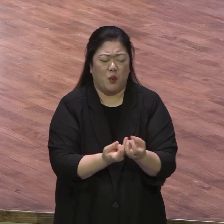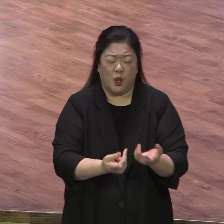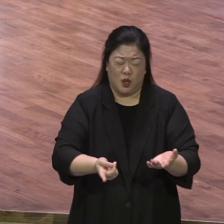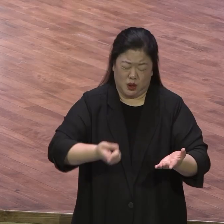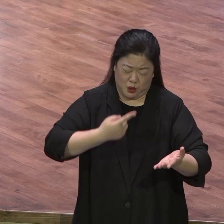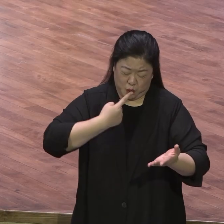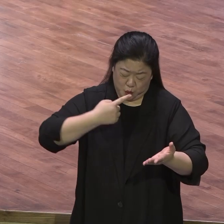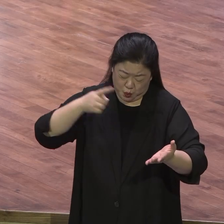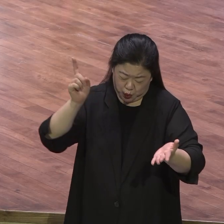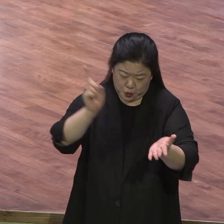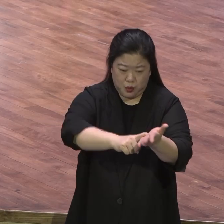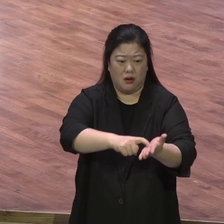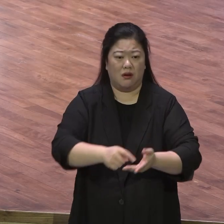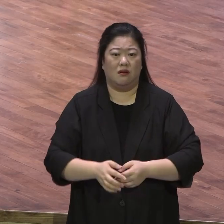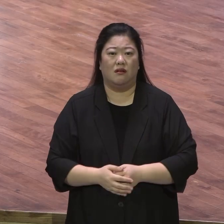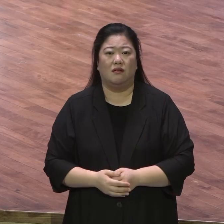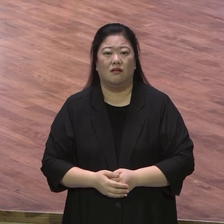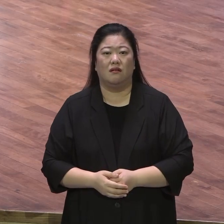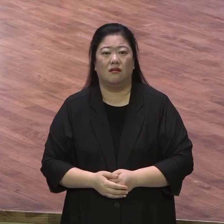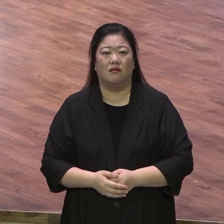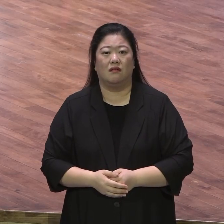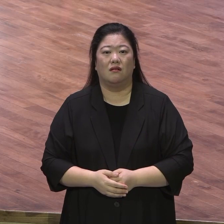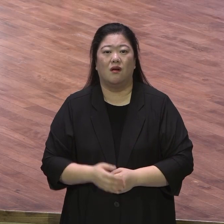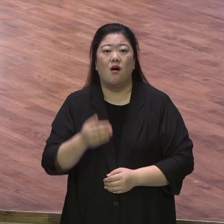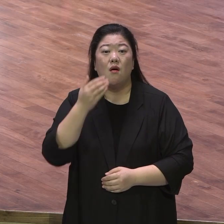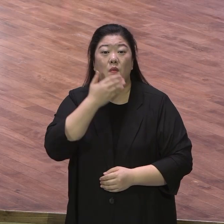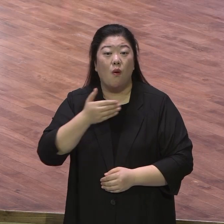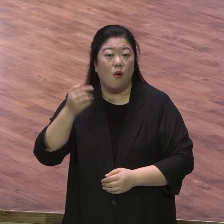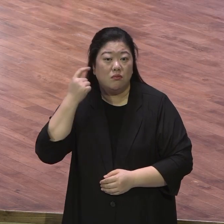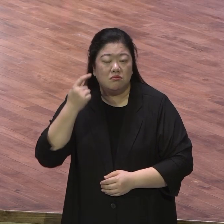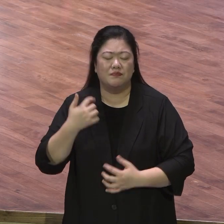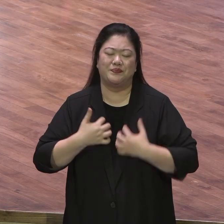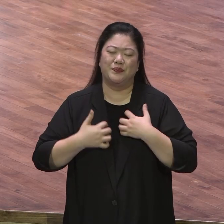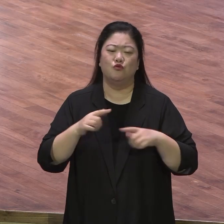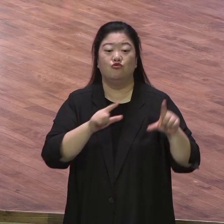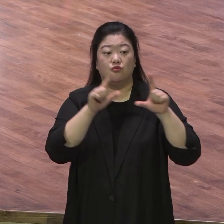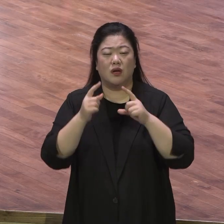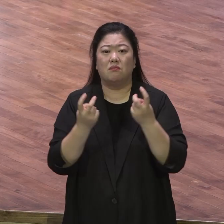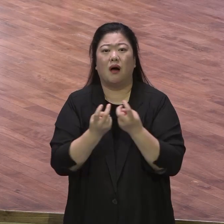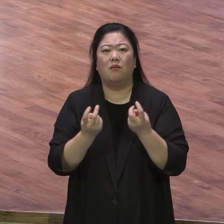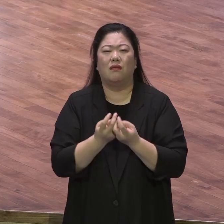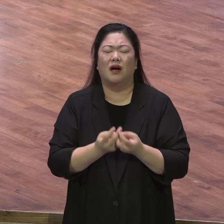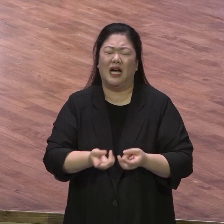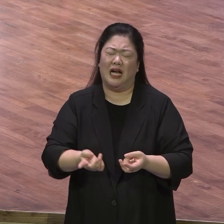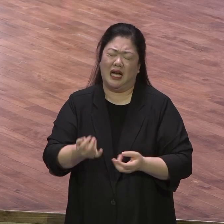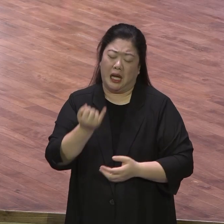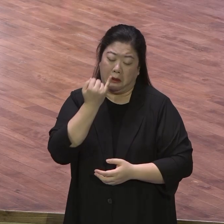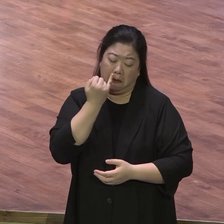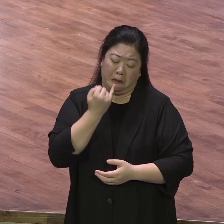복음 안에서 누리고 사느냐 단순합니다 아주 심플합니다 간단합니다